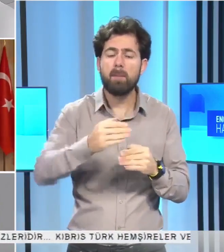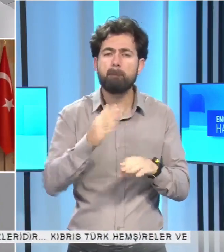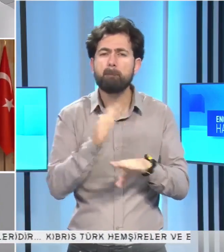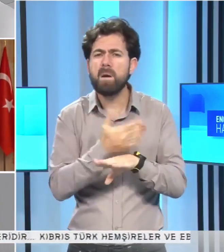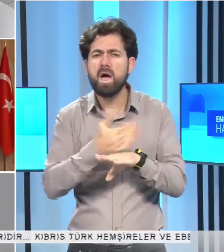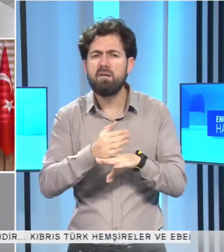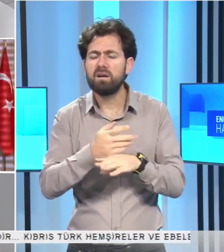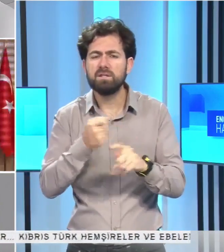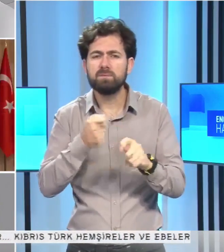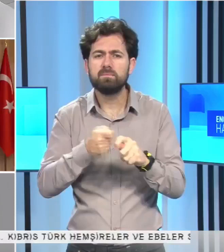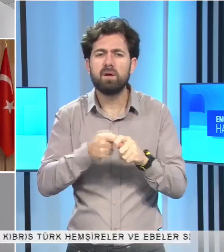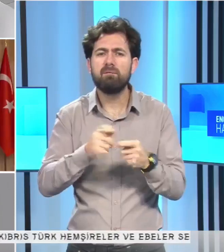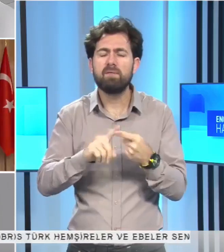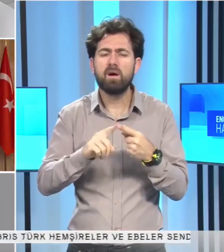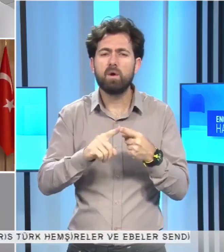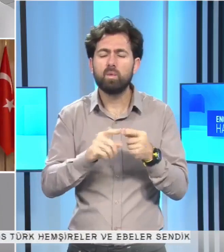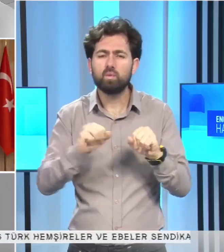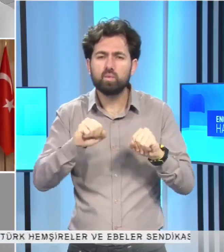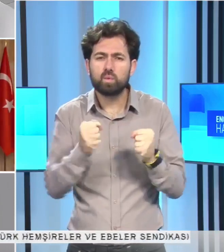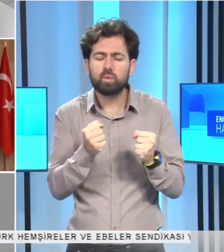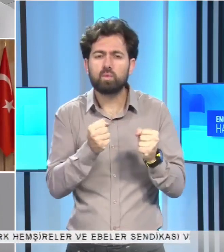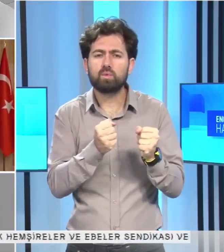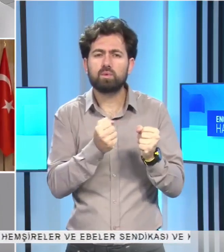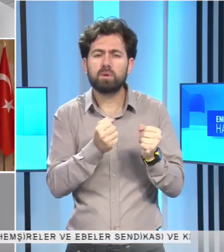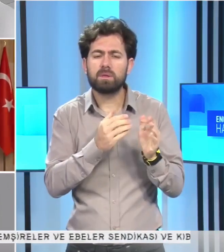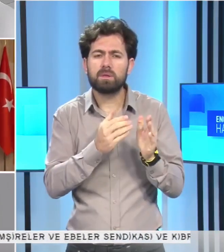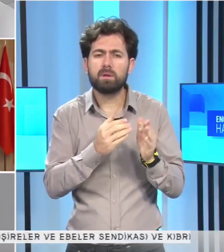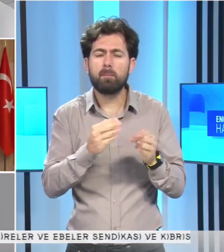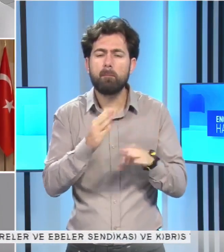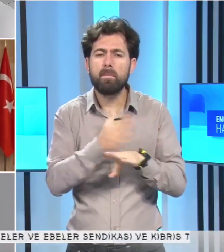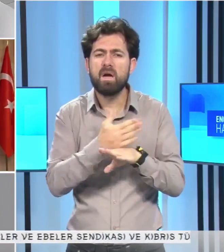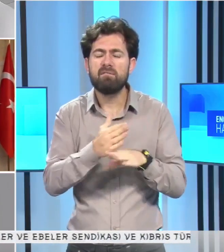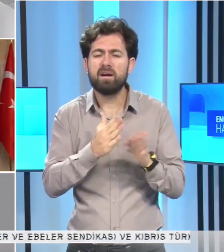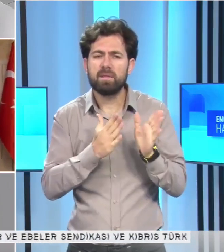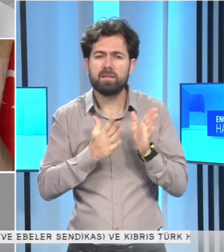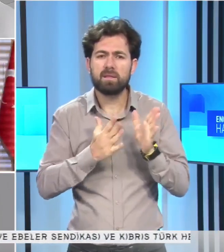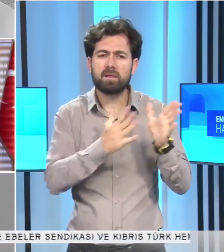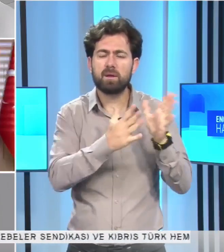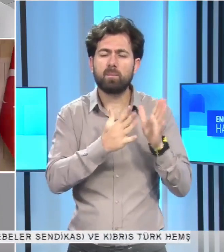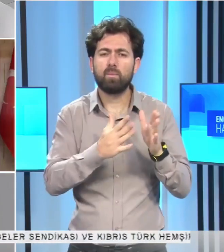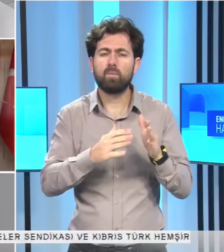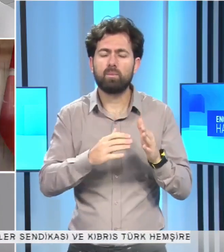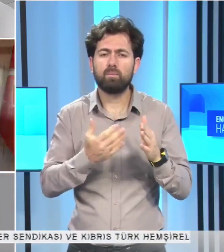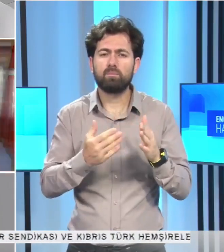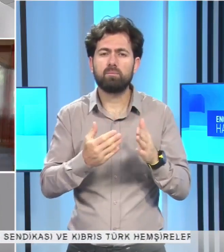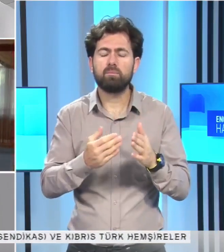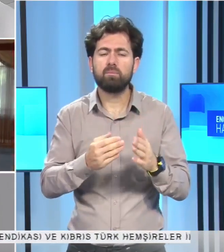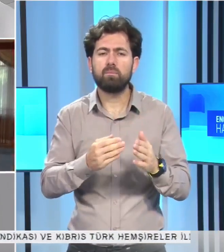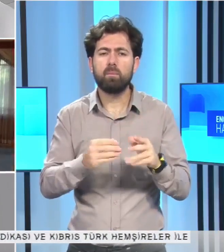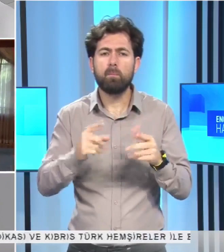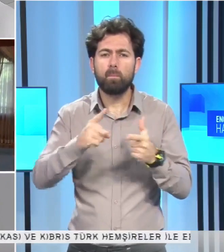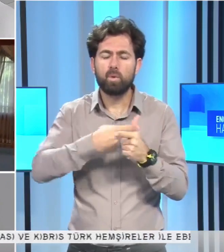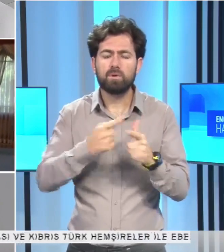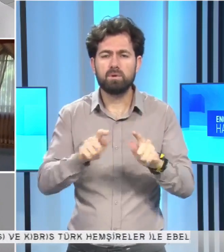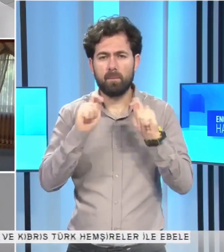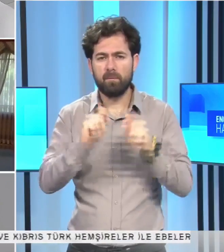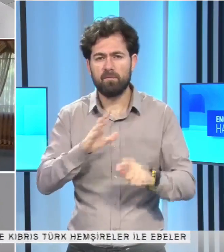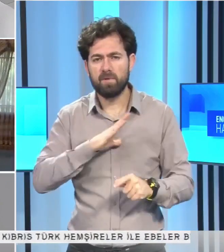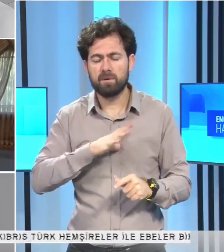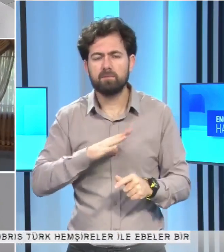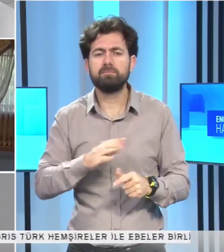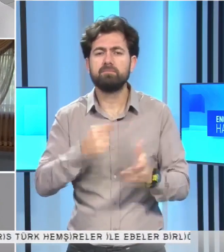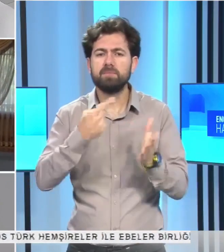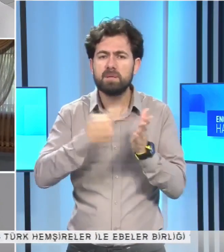ve donmuş soğuk depolama kapasitesinin geliştirilmesi projesi hayata geçirilecek.